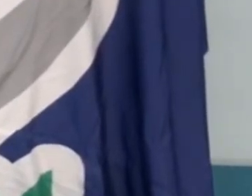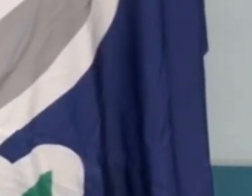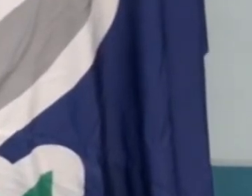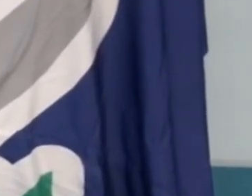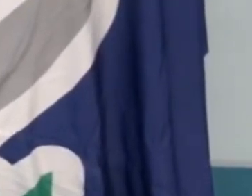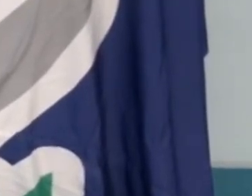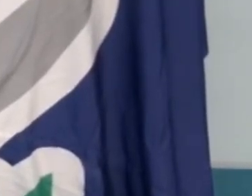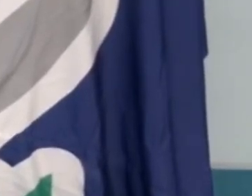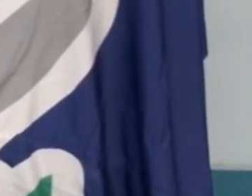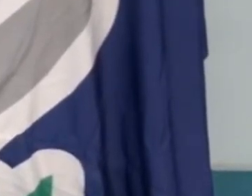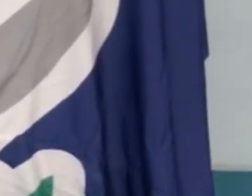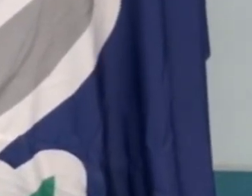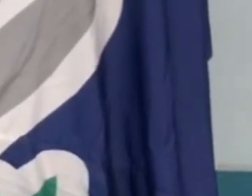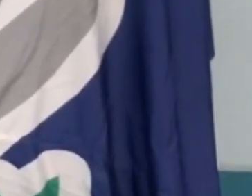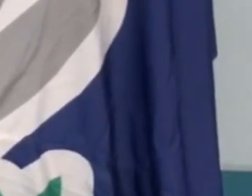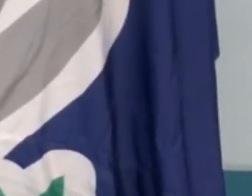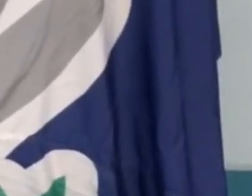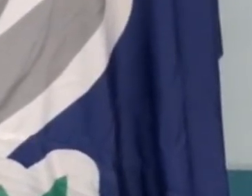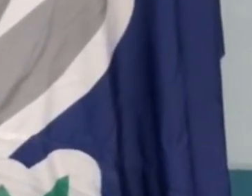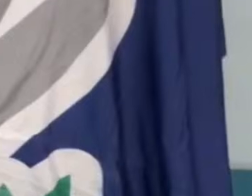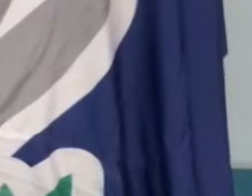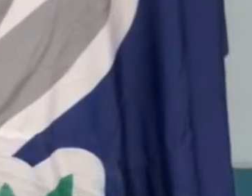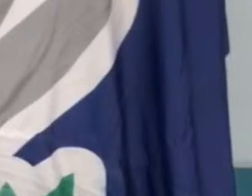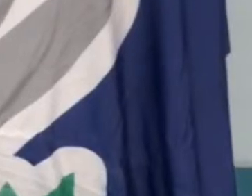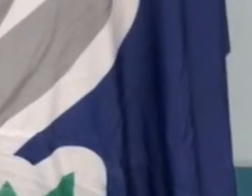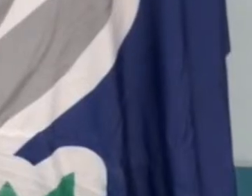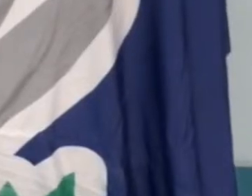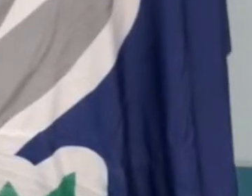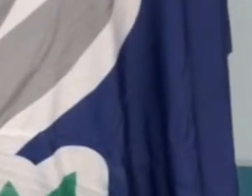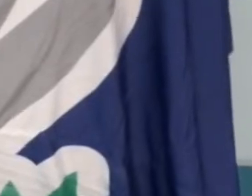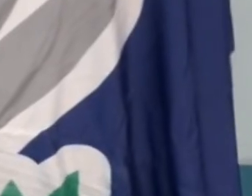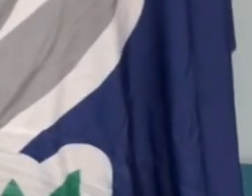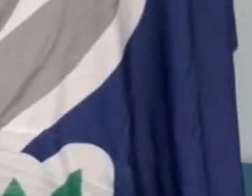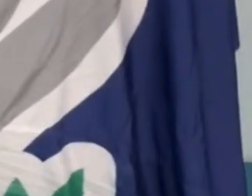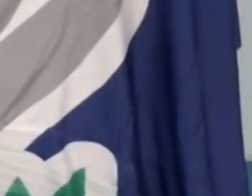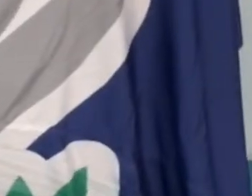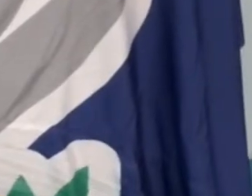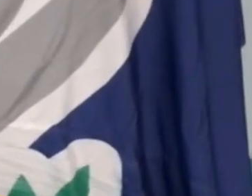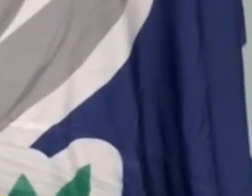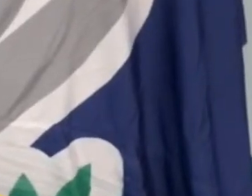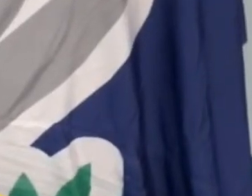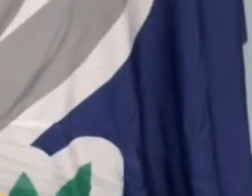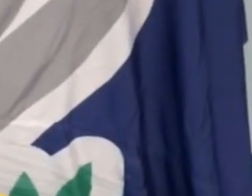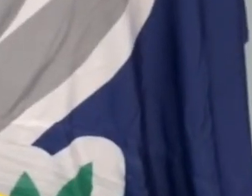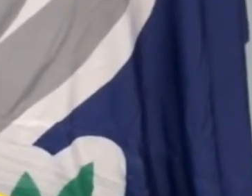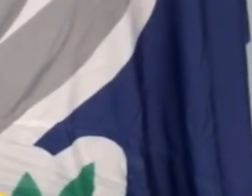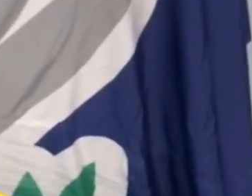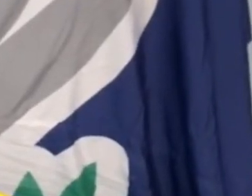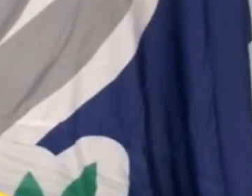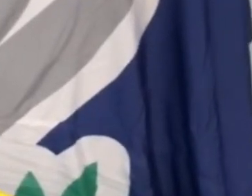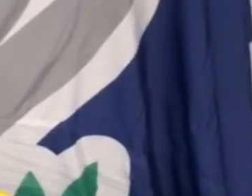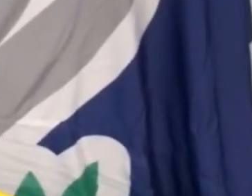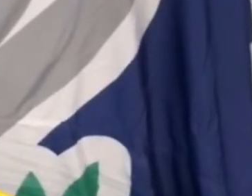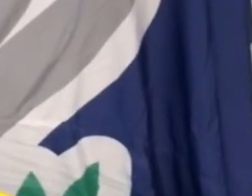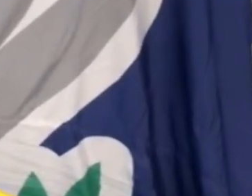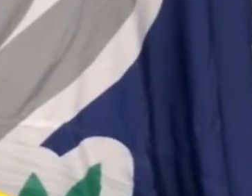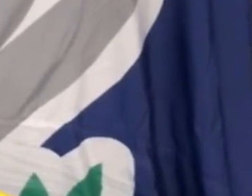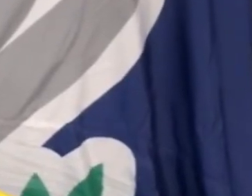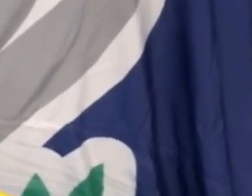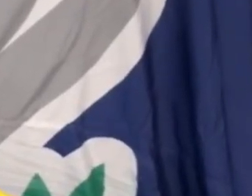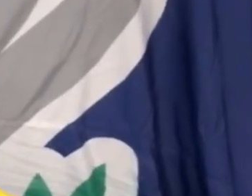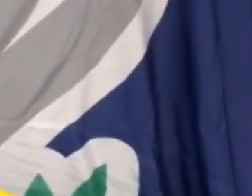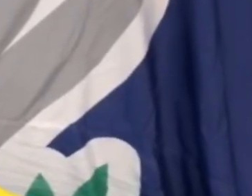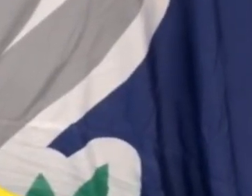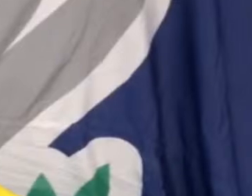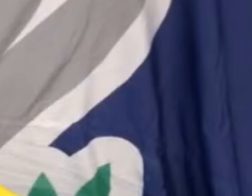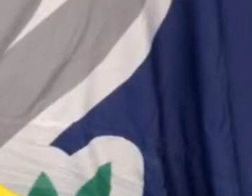ter a família da gente, o direito da gente, não pode ficar assim na mão não, gente. A vida continua, mas a gente tem que